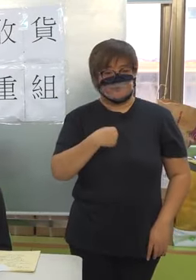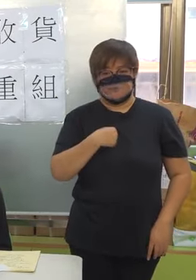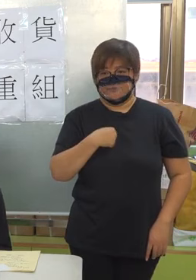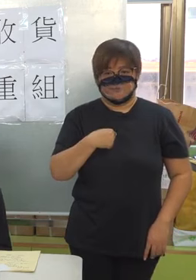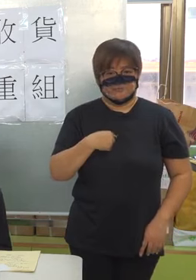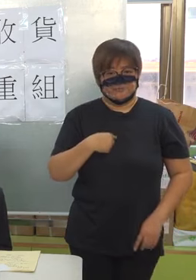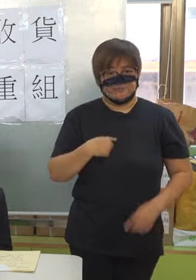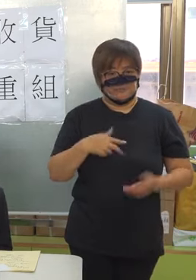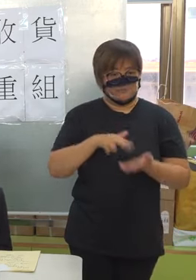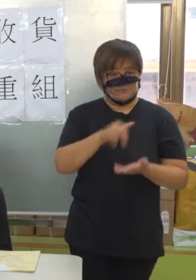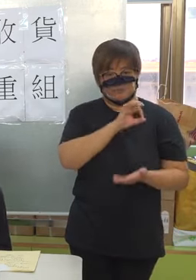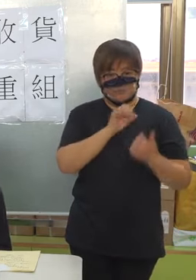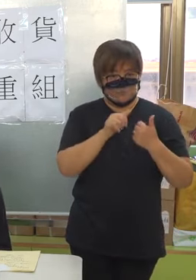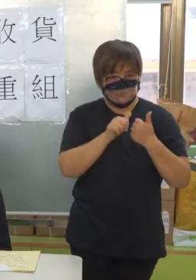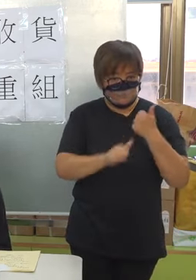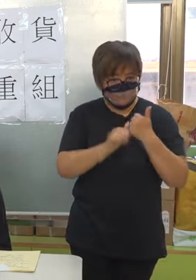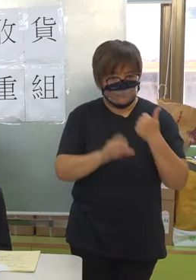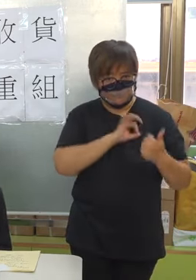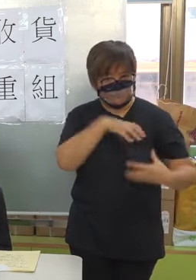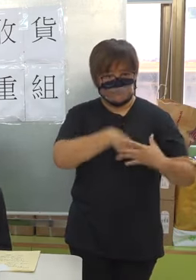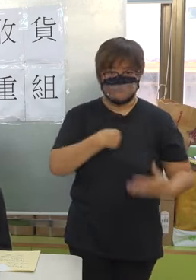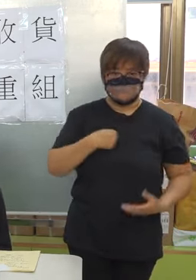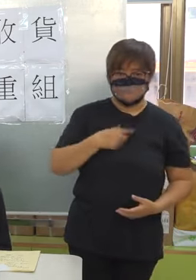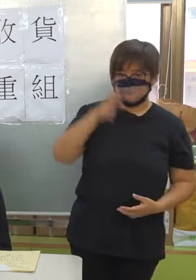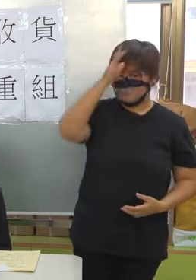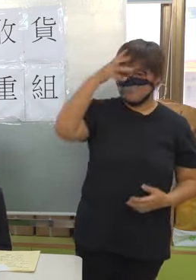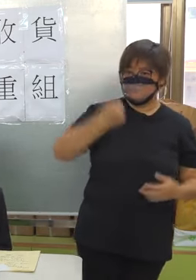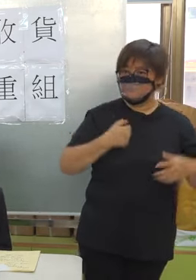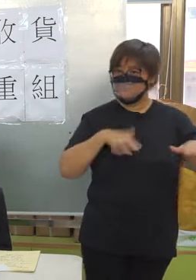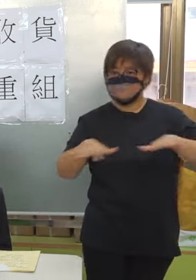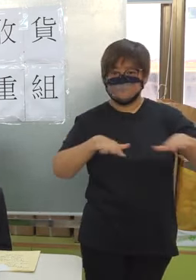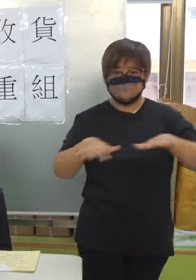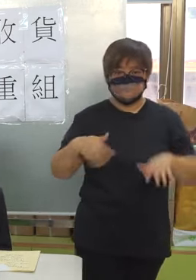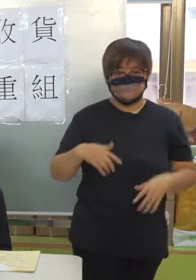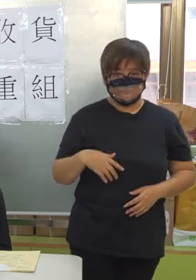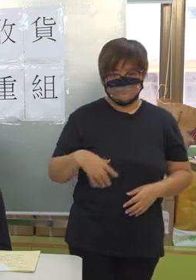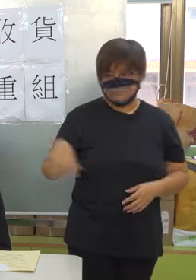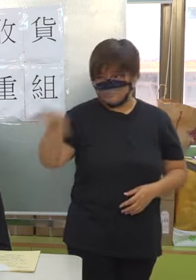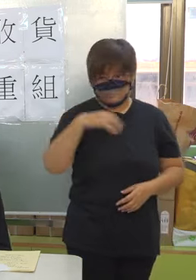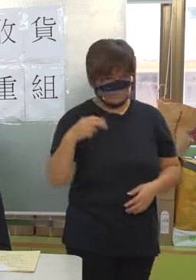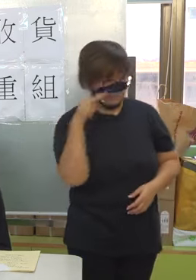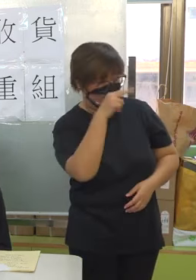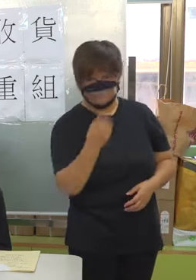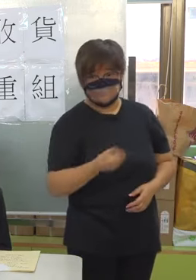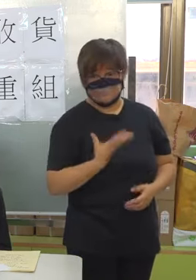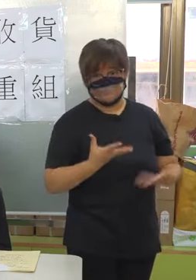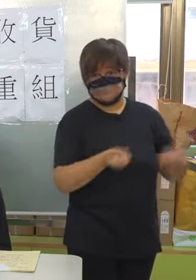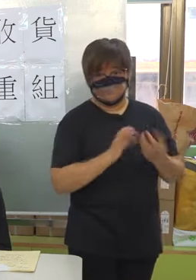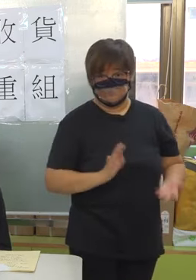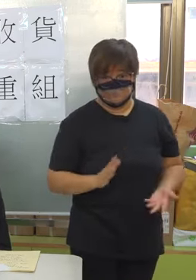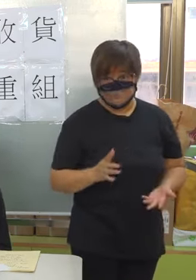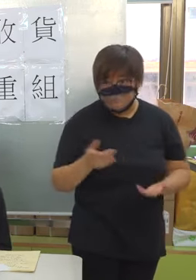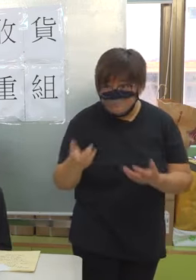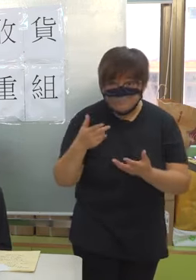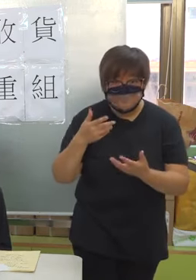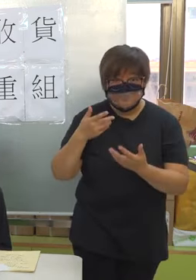哋喺度表示係極度憤怒，都係唔可以接受嘅。你點可以係咁樣去完全繞過咗成個內會嘅規定去做呢個決